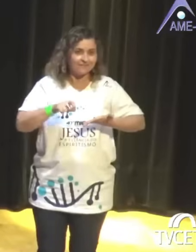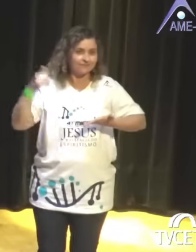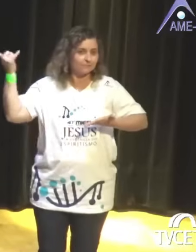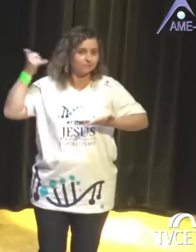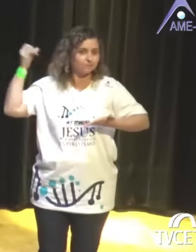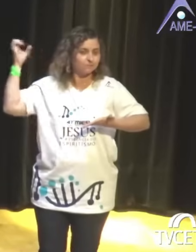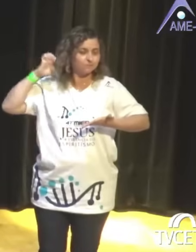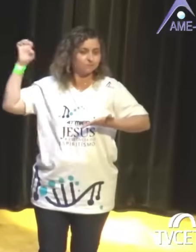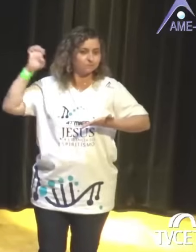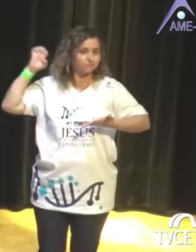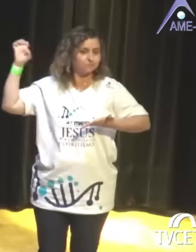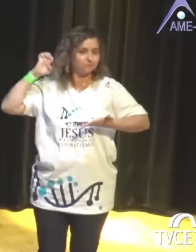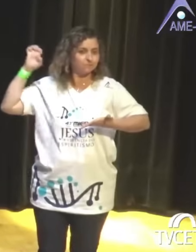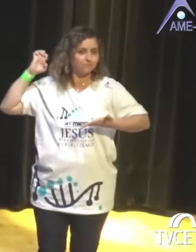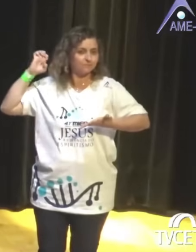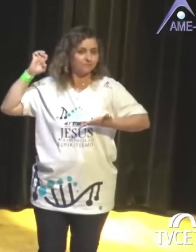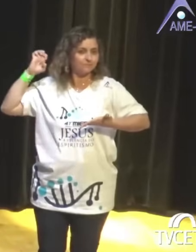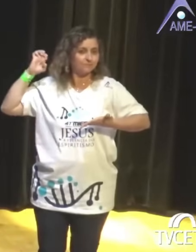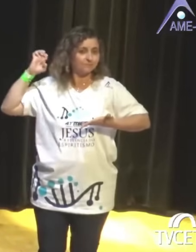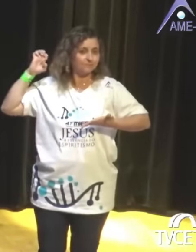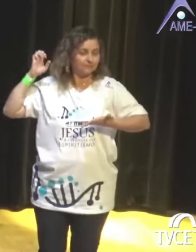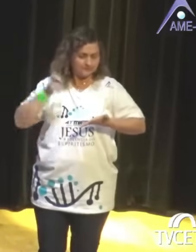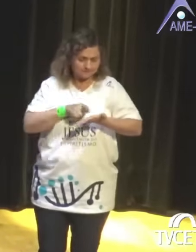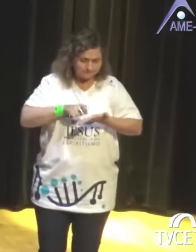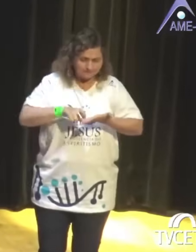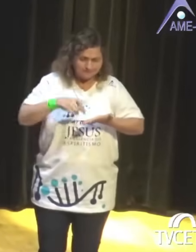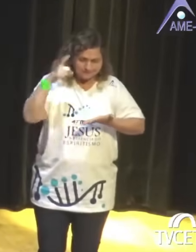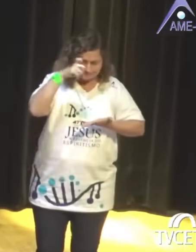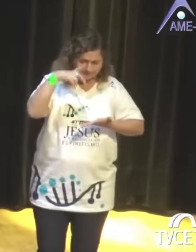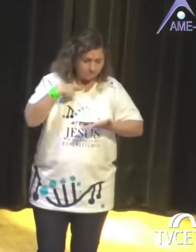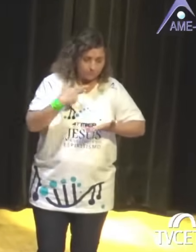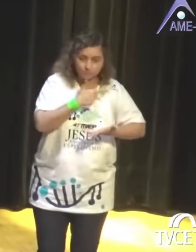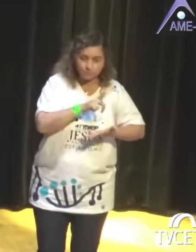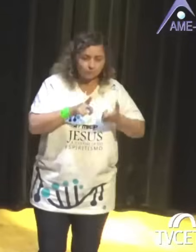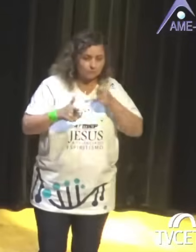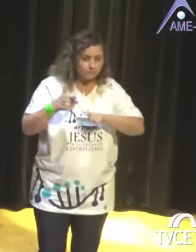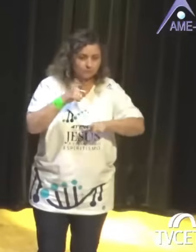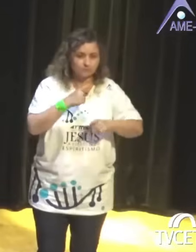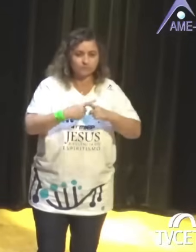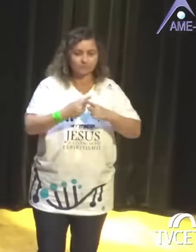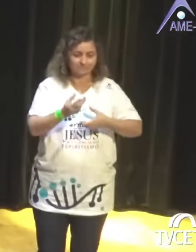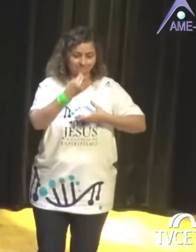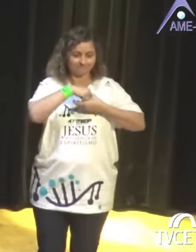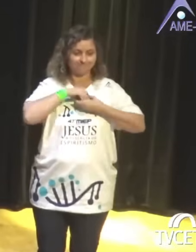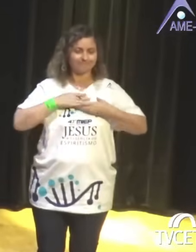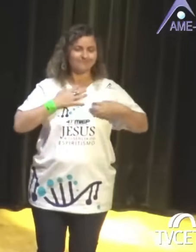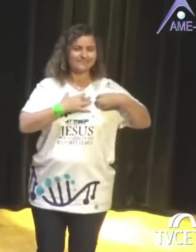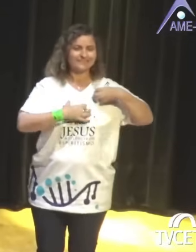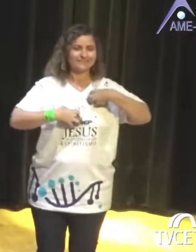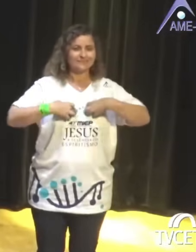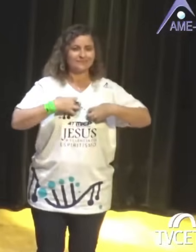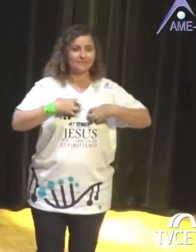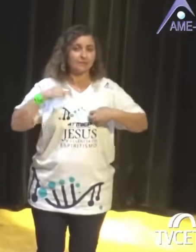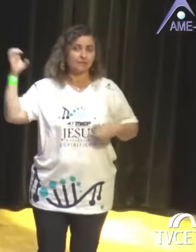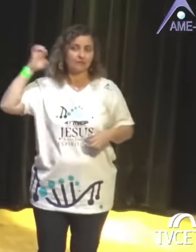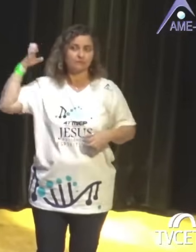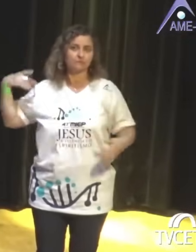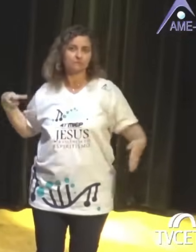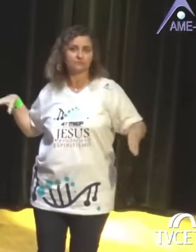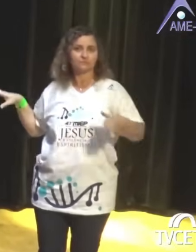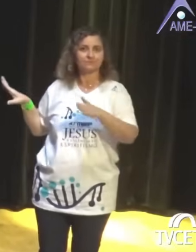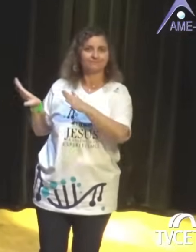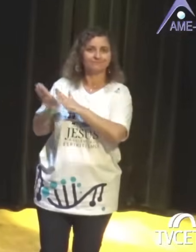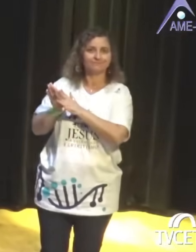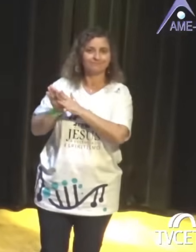Emanuel se fez visível para ele nós somamos com um problema